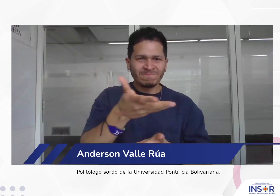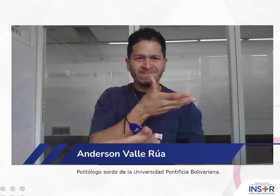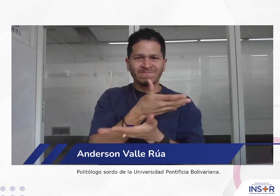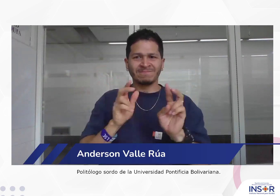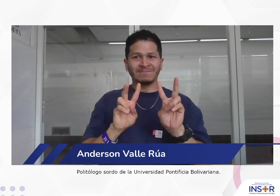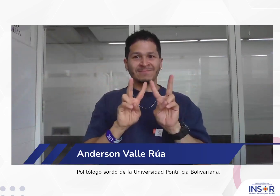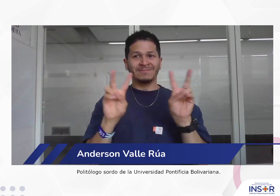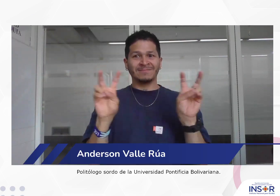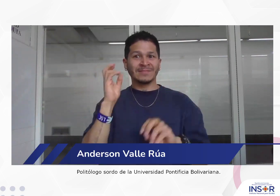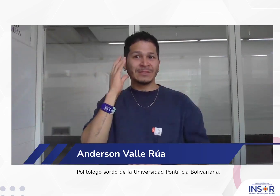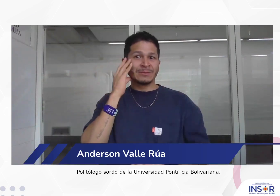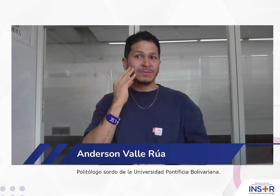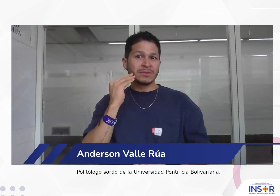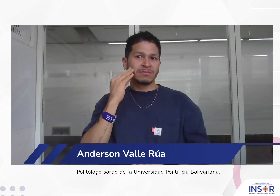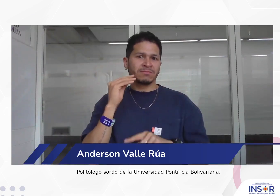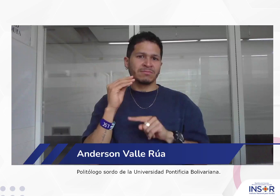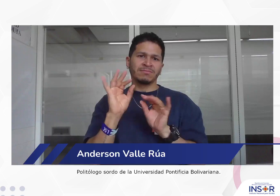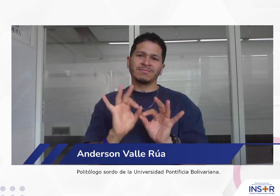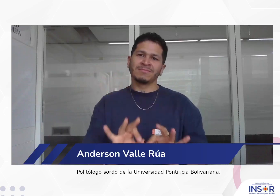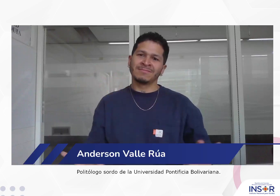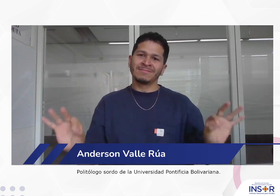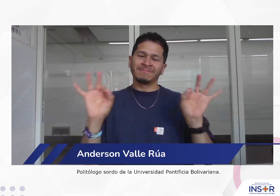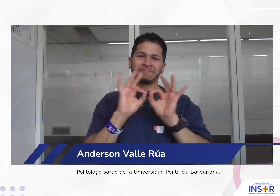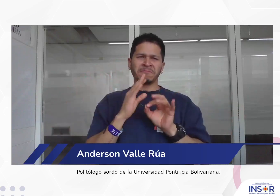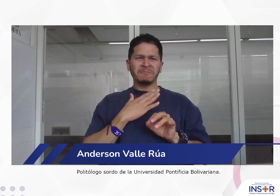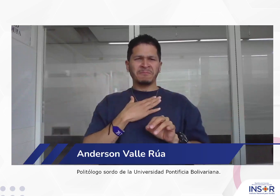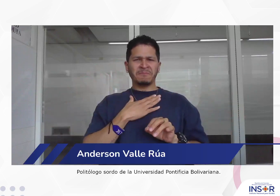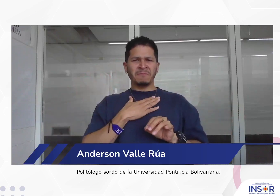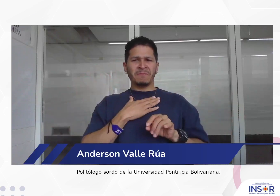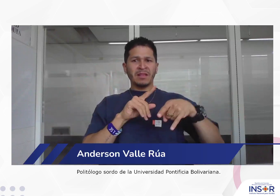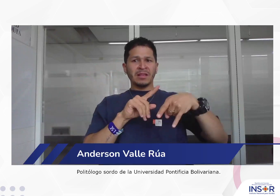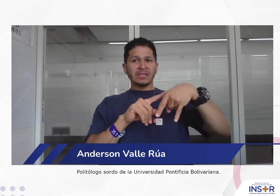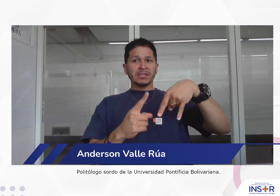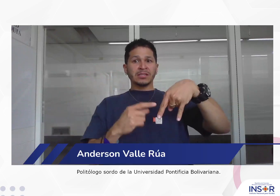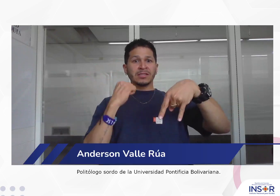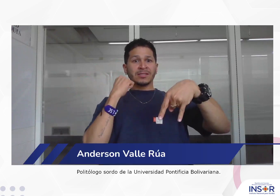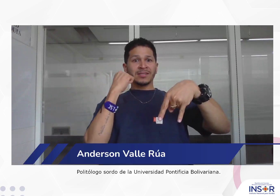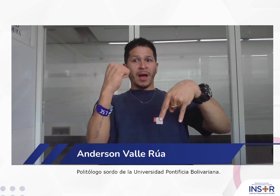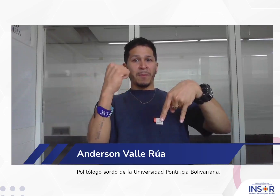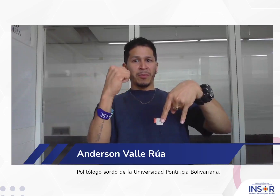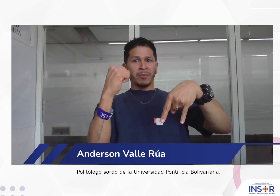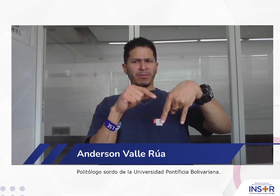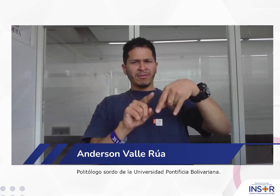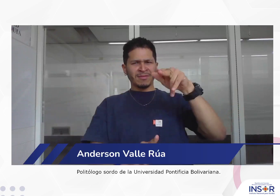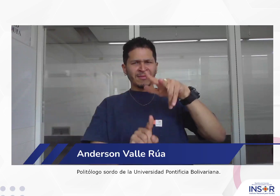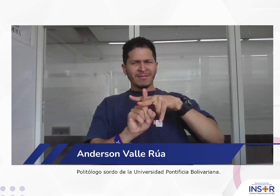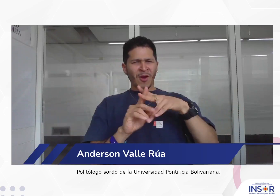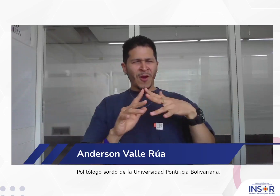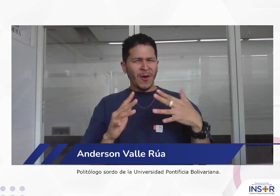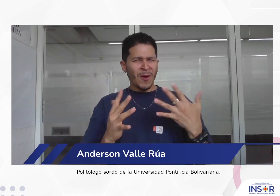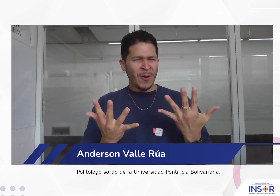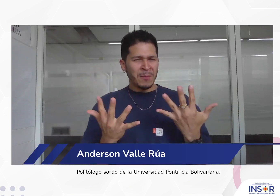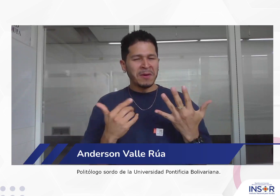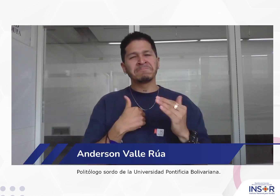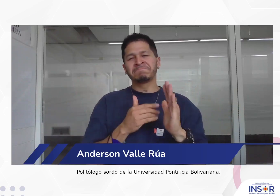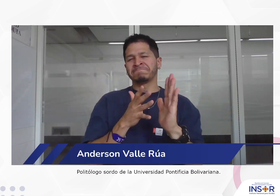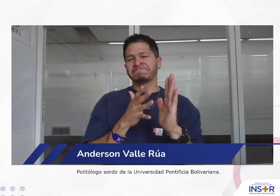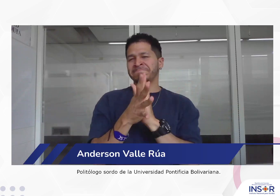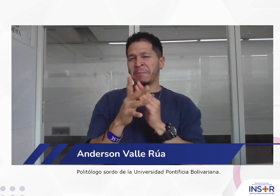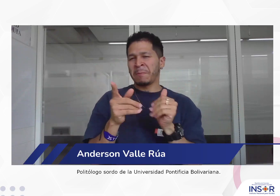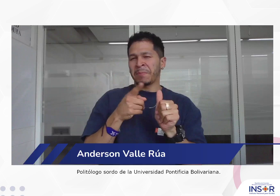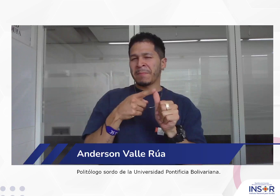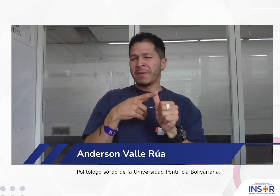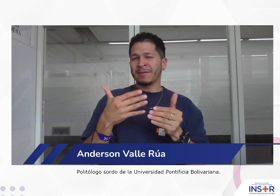en este diálogo, este encuentro tan importante sobre esas experiencias de investigación, en mi caso sobre el